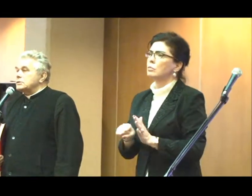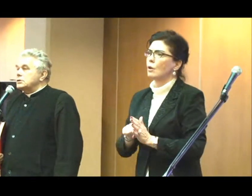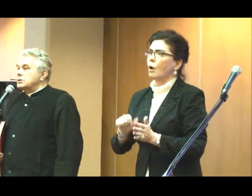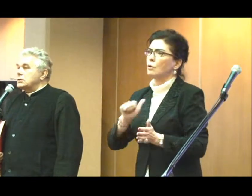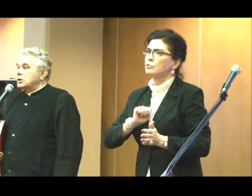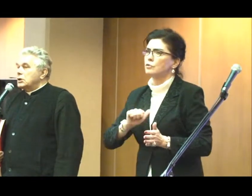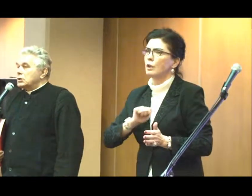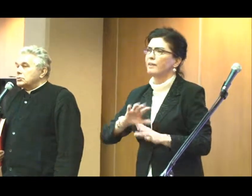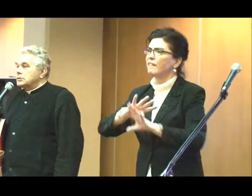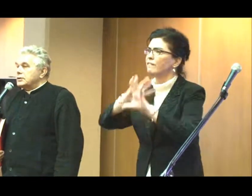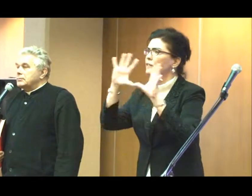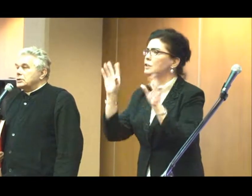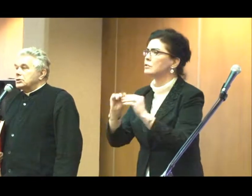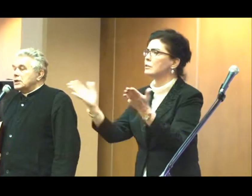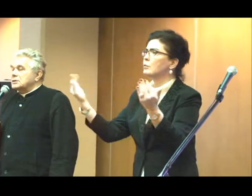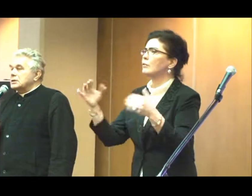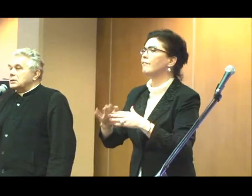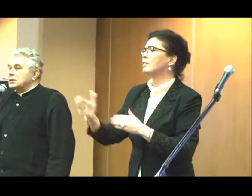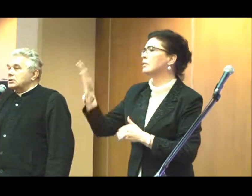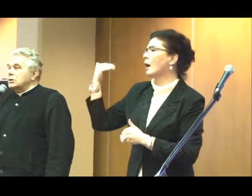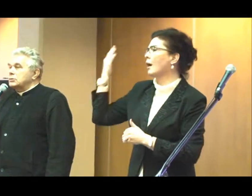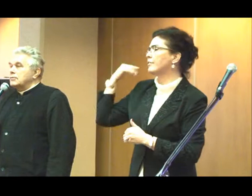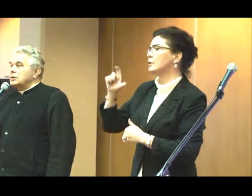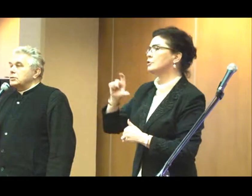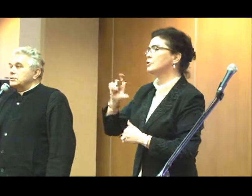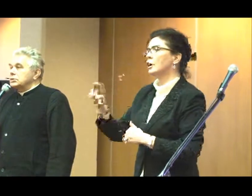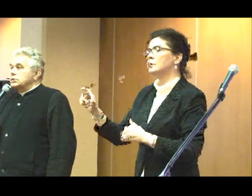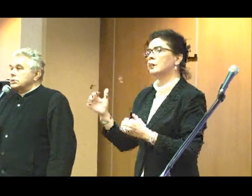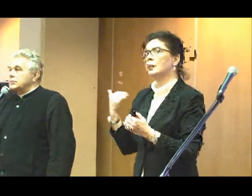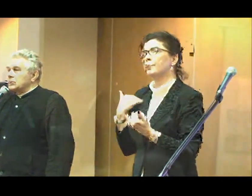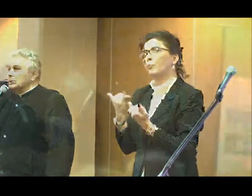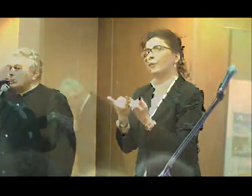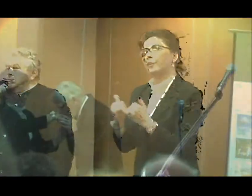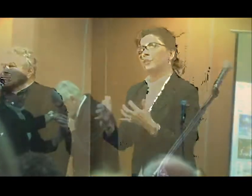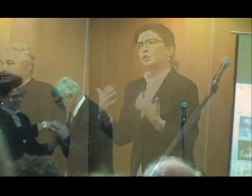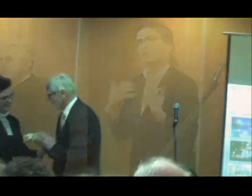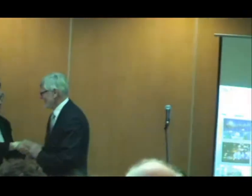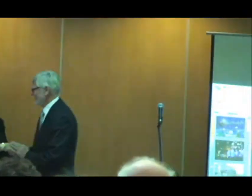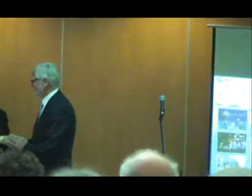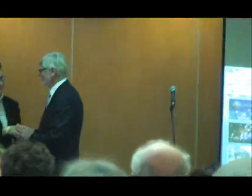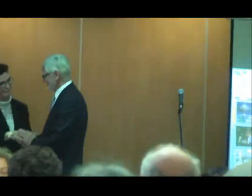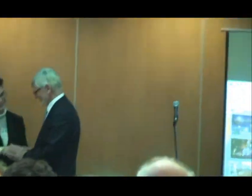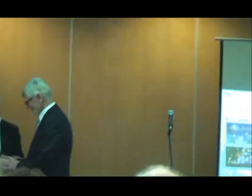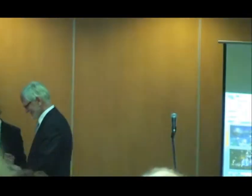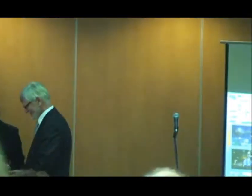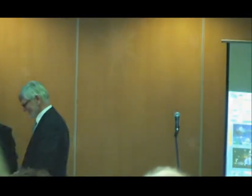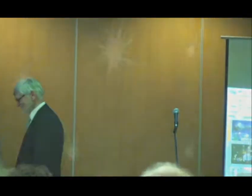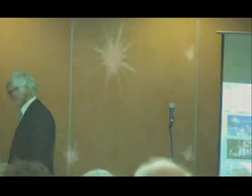siebie wszystkich, którzy w tamtych czasach kształtowali owe życie społeczne.